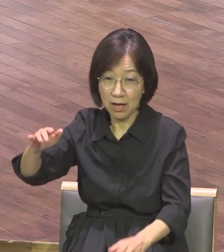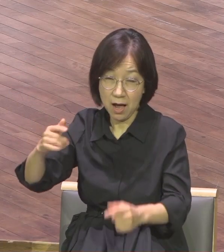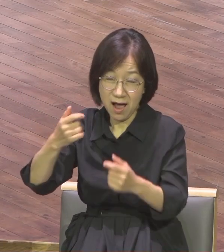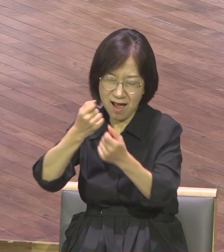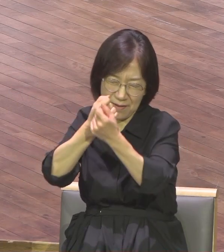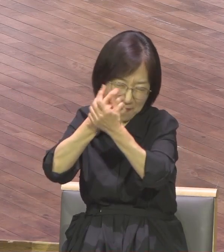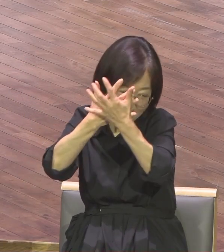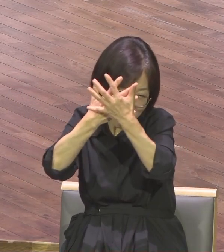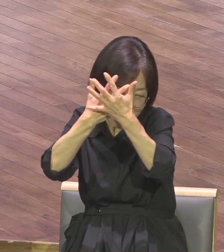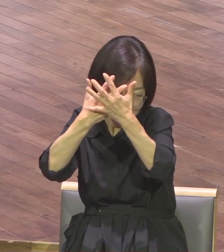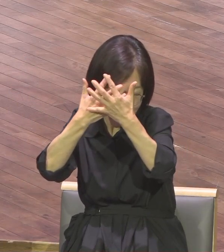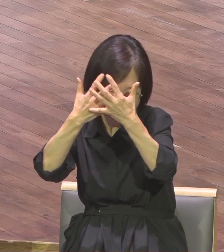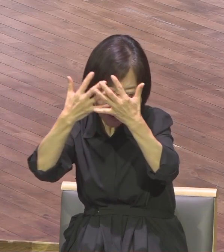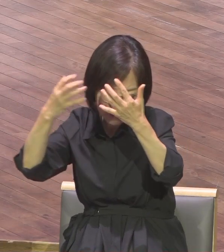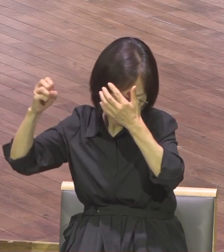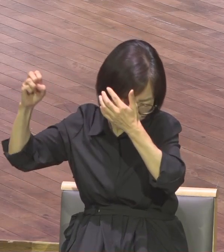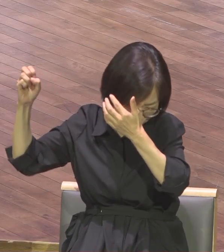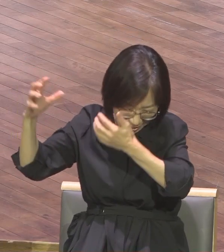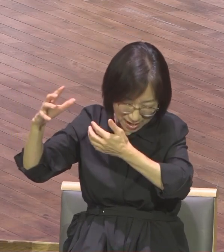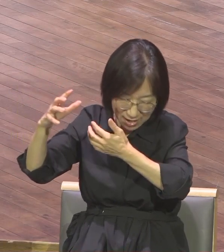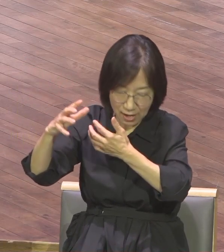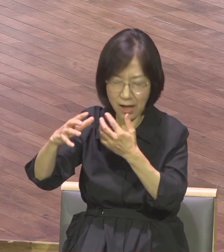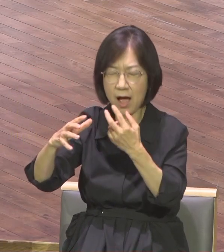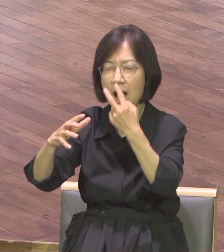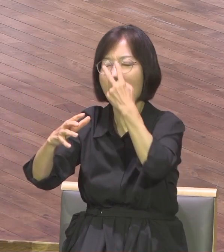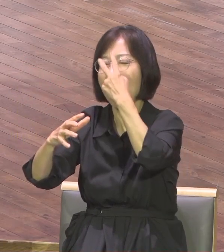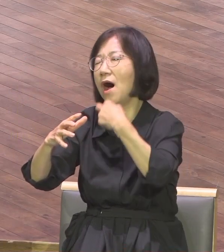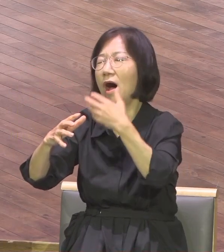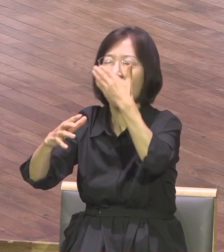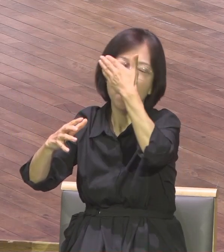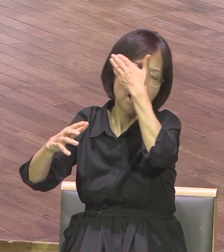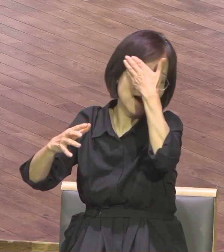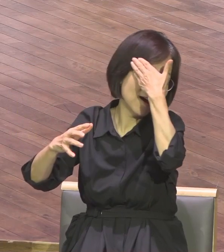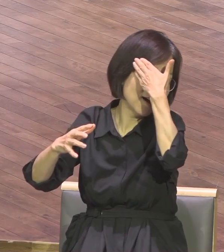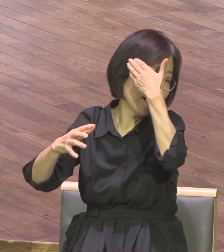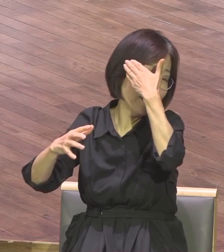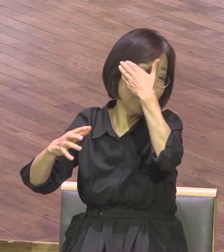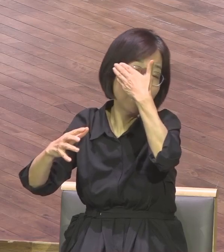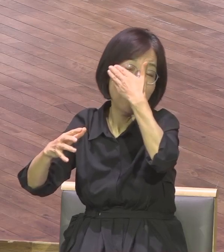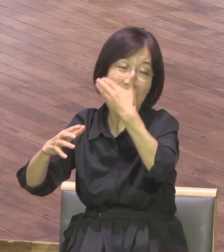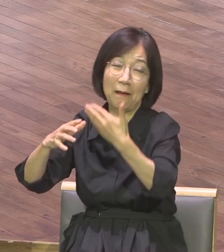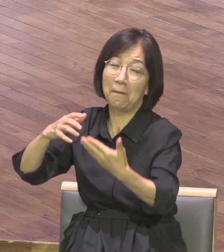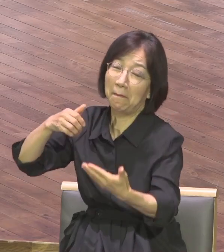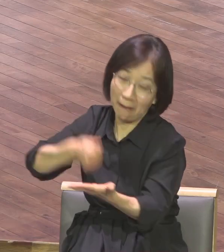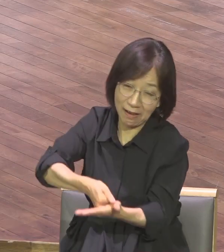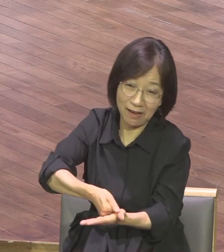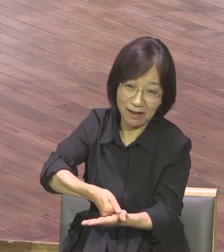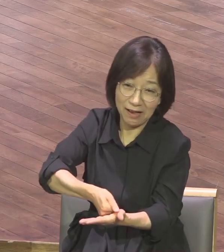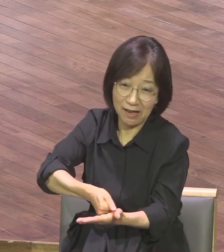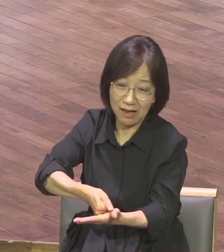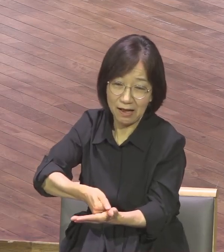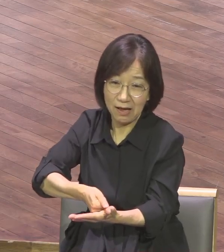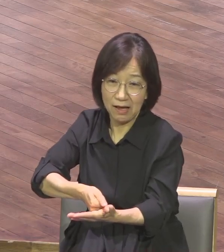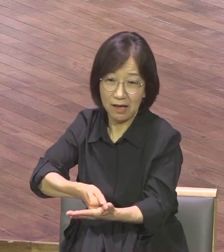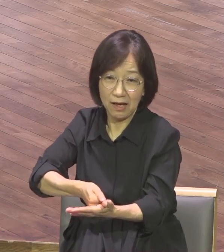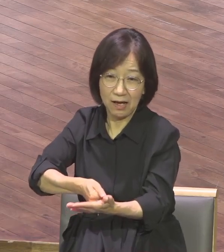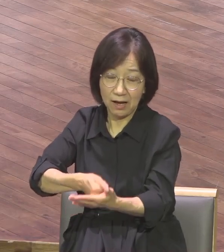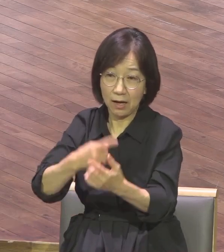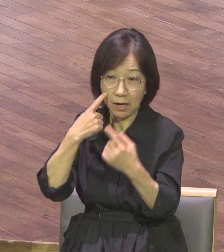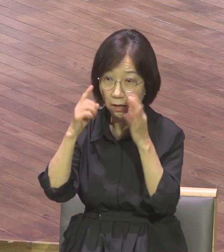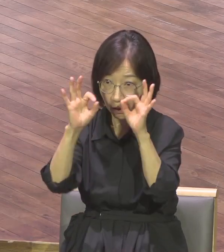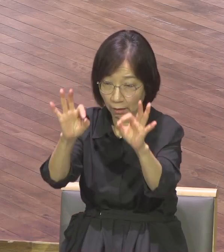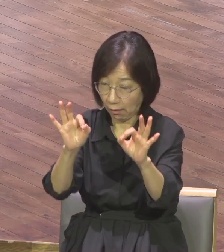더 강한 빛이 쫙 비치니까 그 빛이 얼마나 강했던지 사울이 그 자리에 팍 엎드려졌어요.